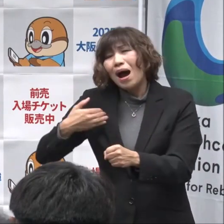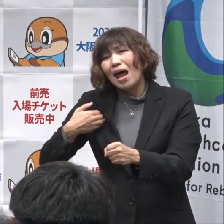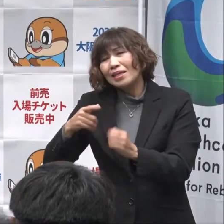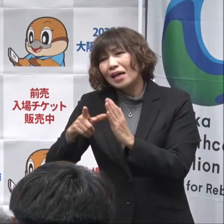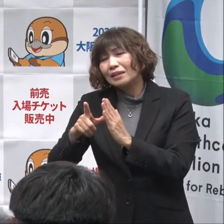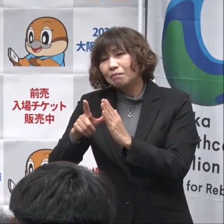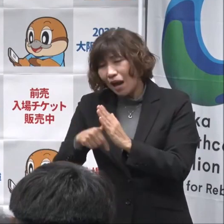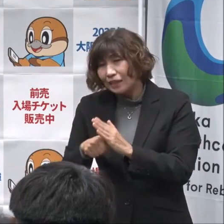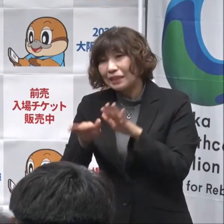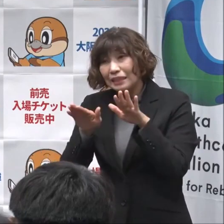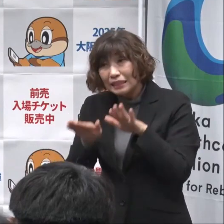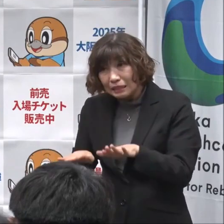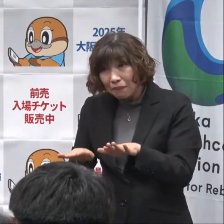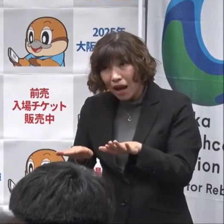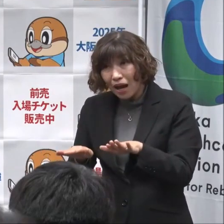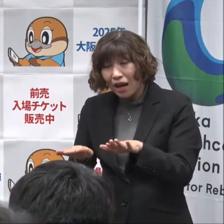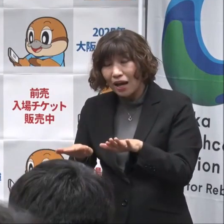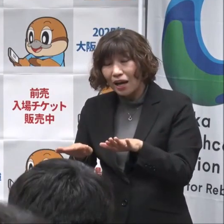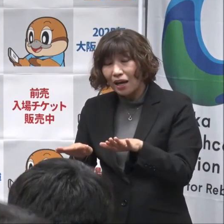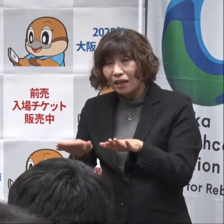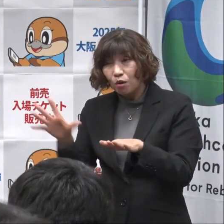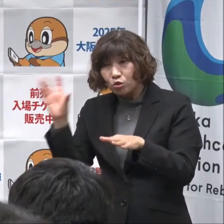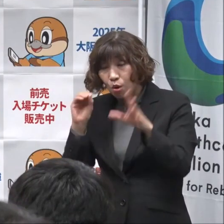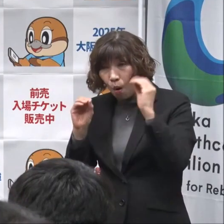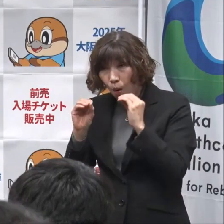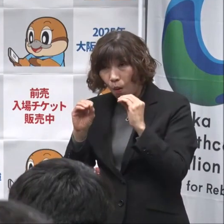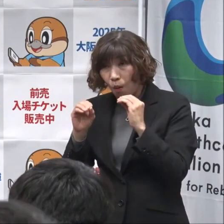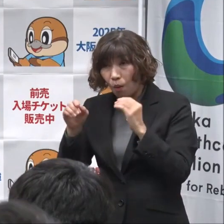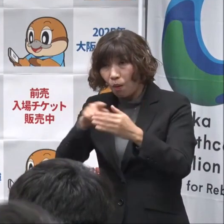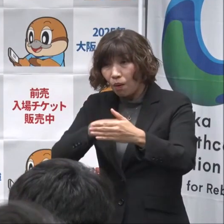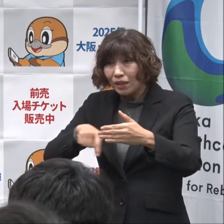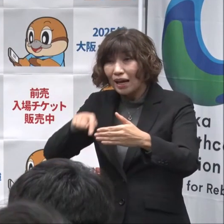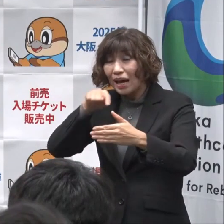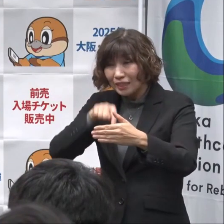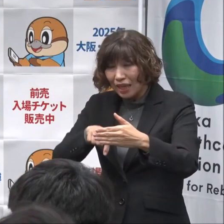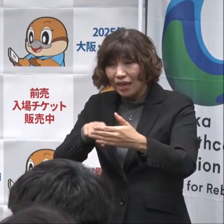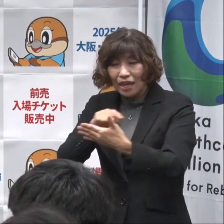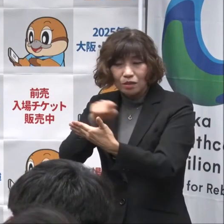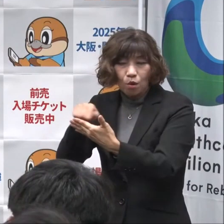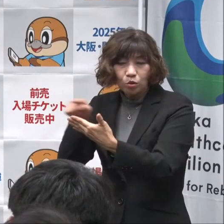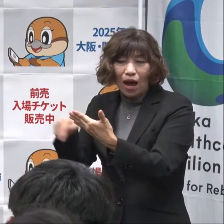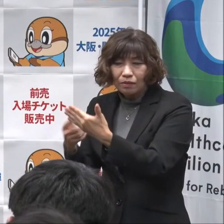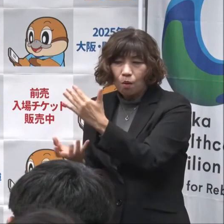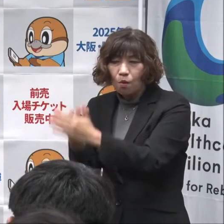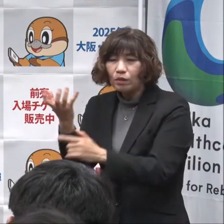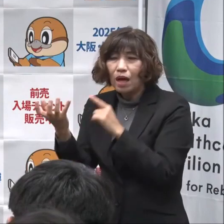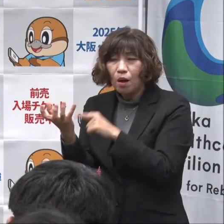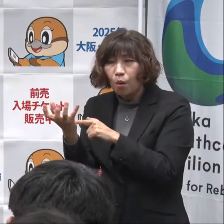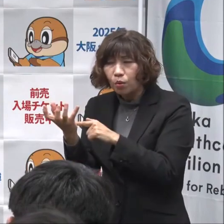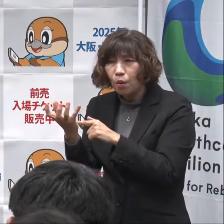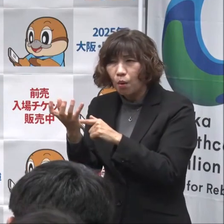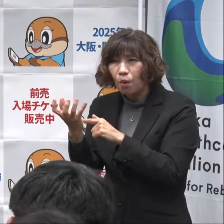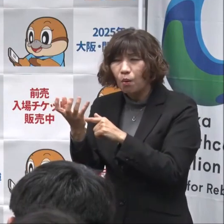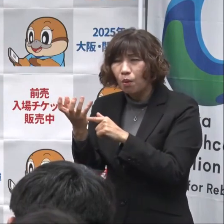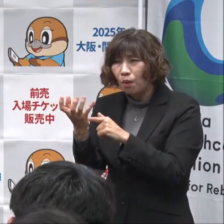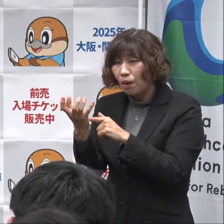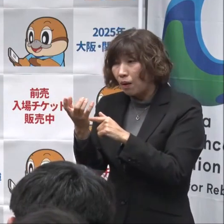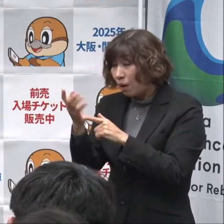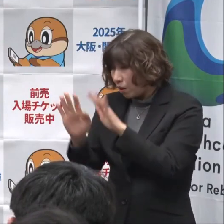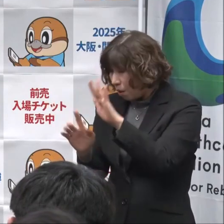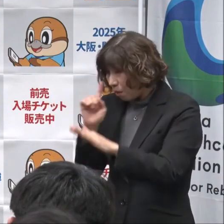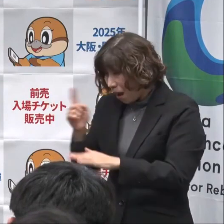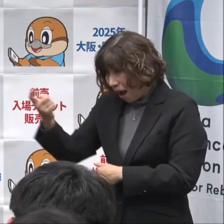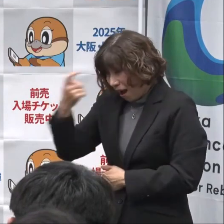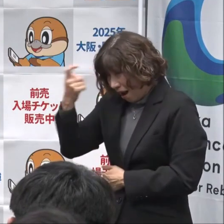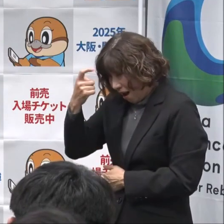になっている範囲で能登半島地震の教訓としてどういったところを達すべきだっていうことを現状